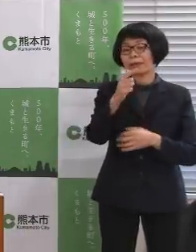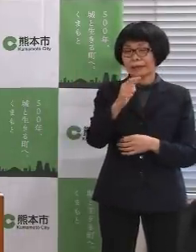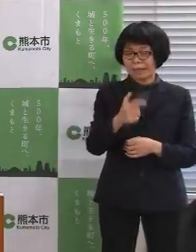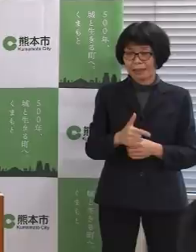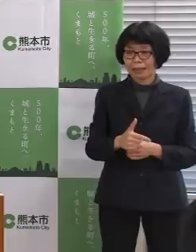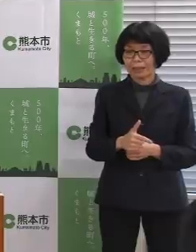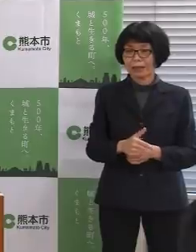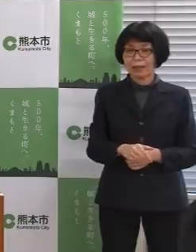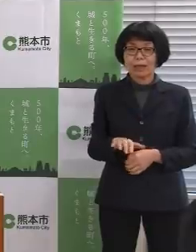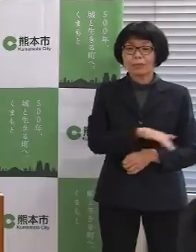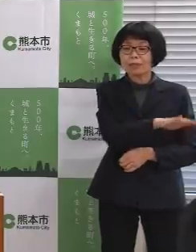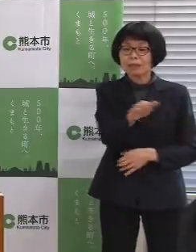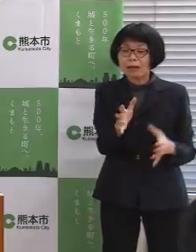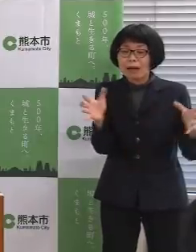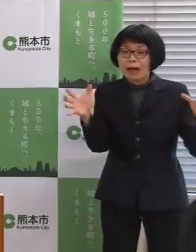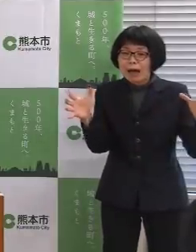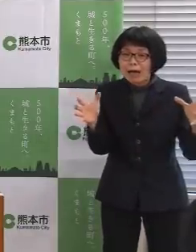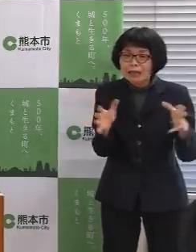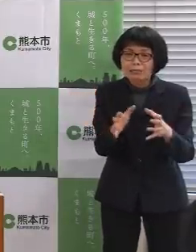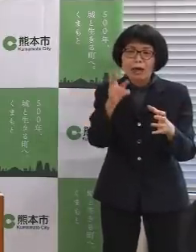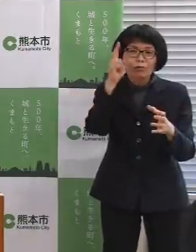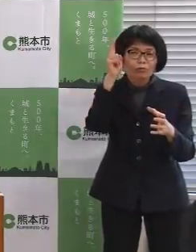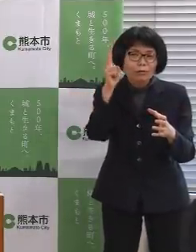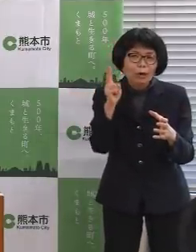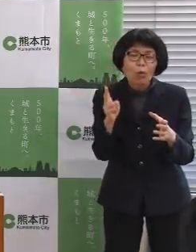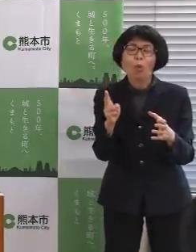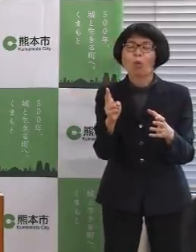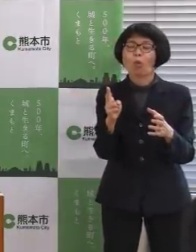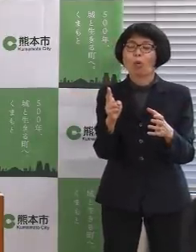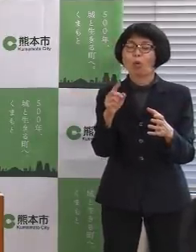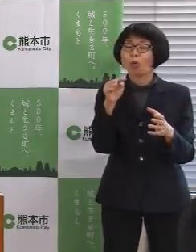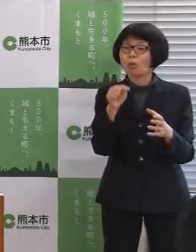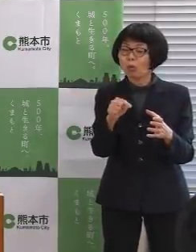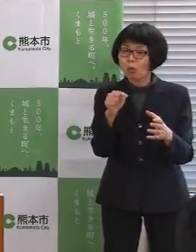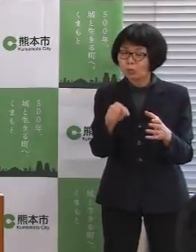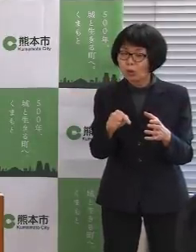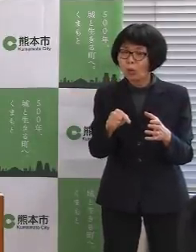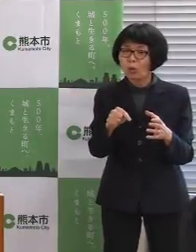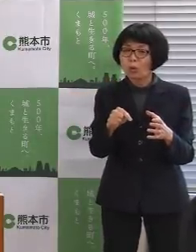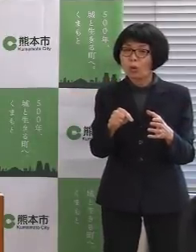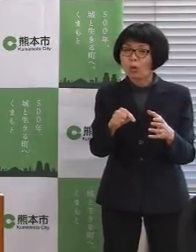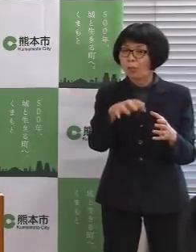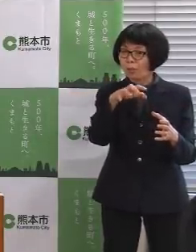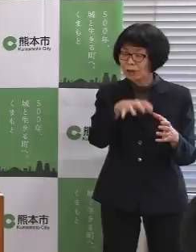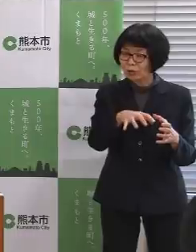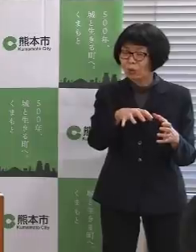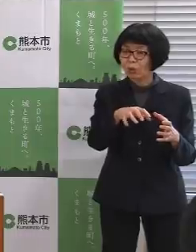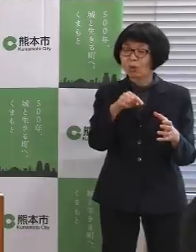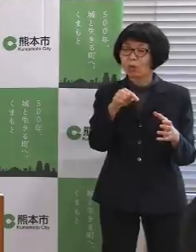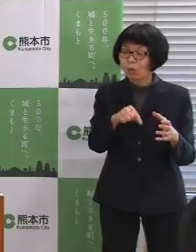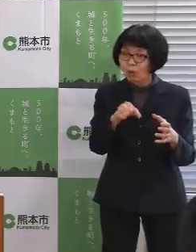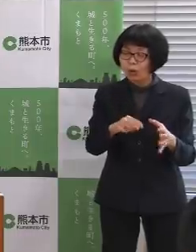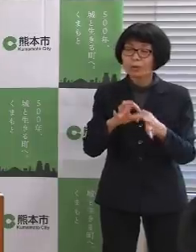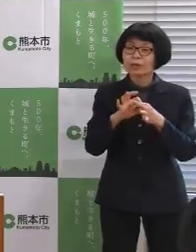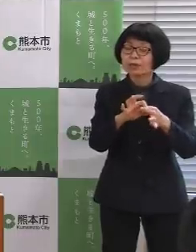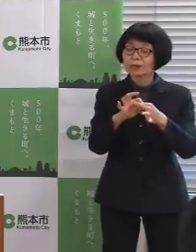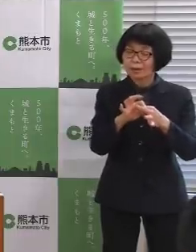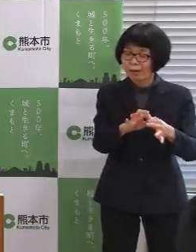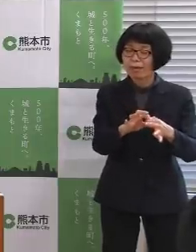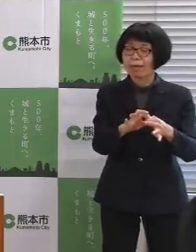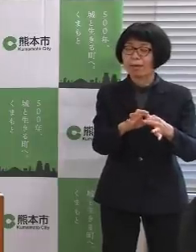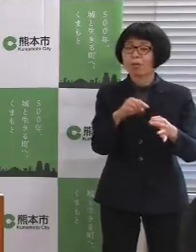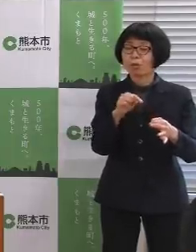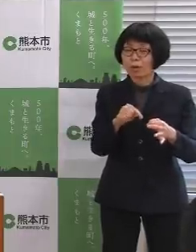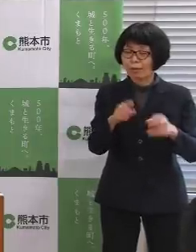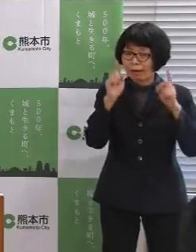密になる可能性の高い、この環境のある、この遊具等についてはですね、やはりこれは、